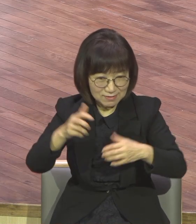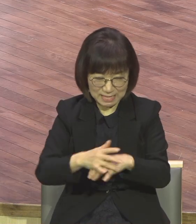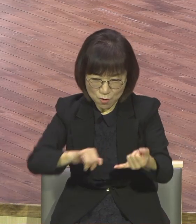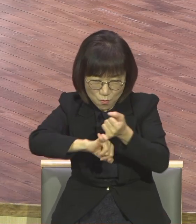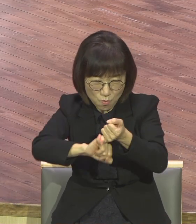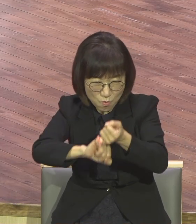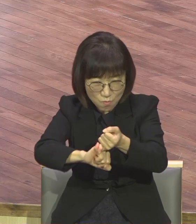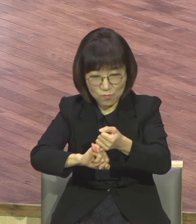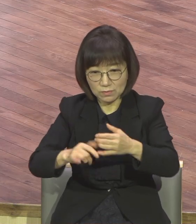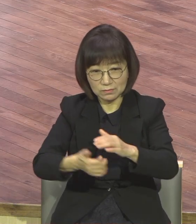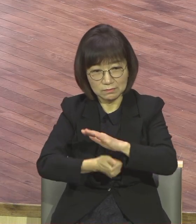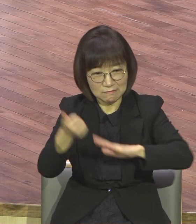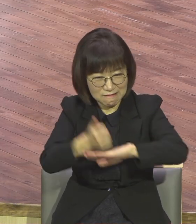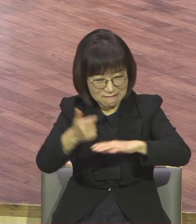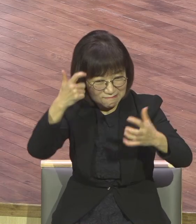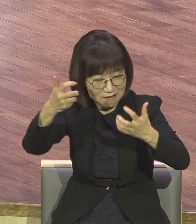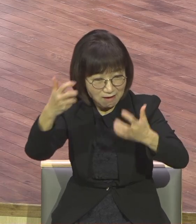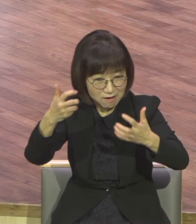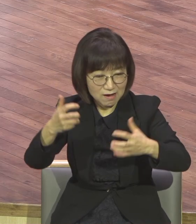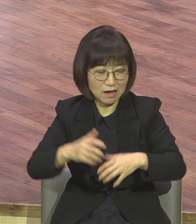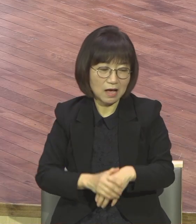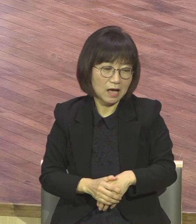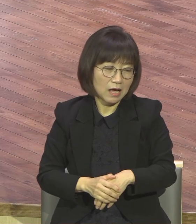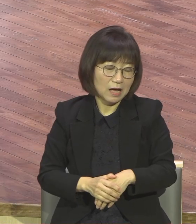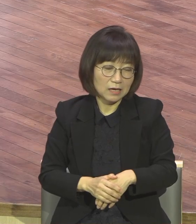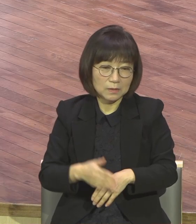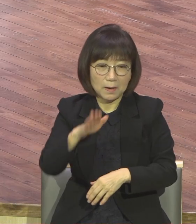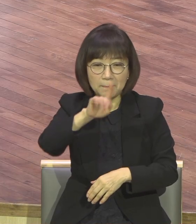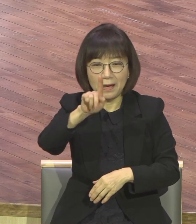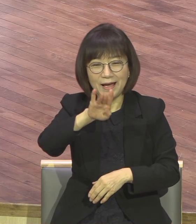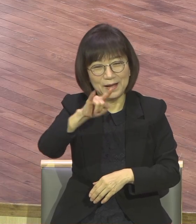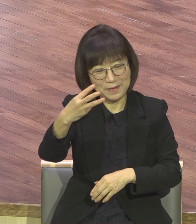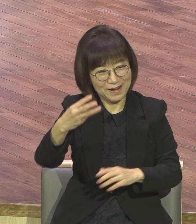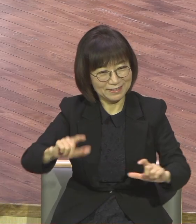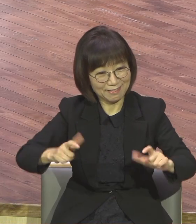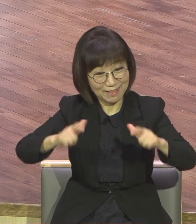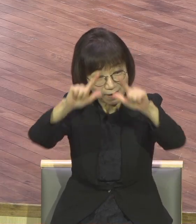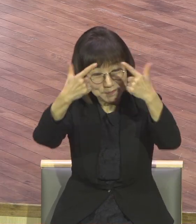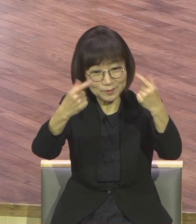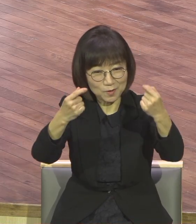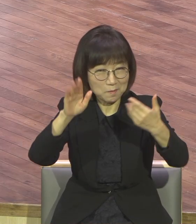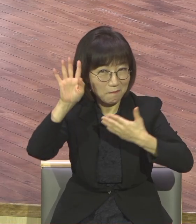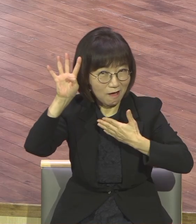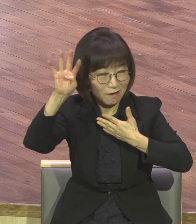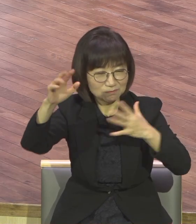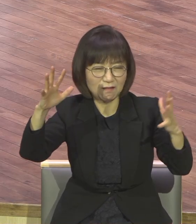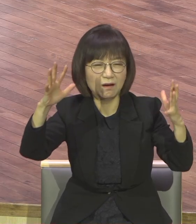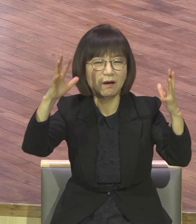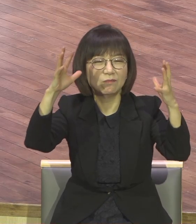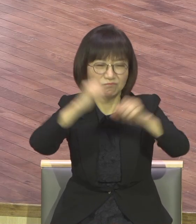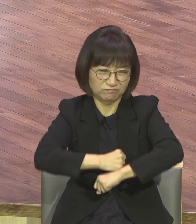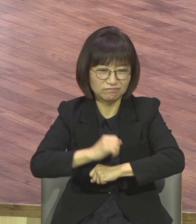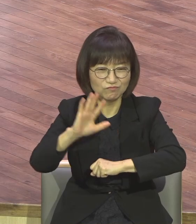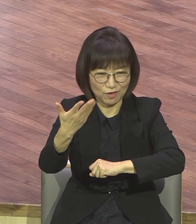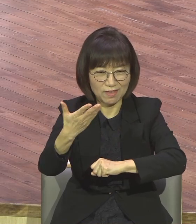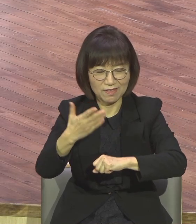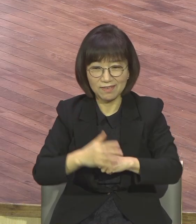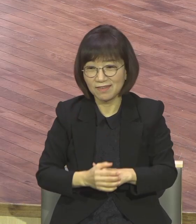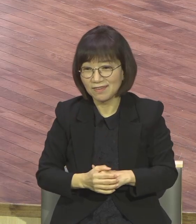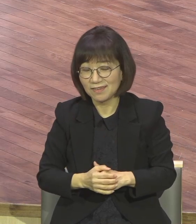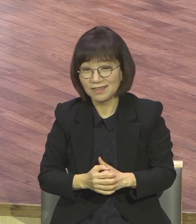성공하고야 말 거야. 전부 다 바벨탑인데 어느 날 다 무너지는데 내